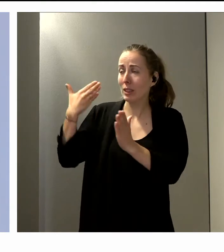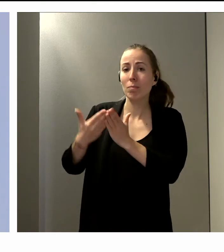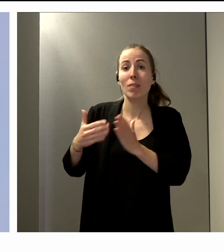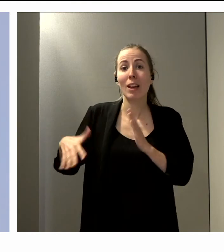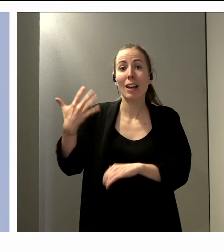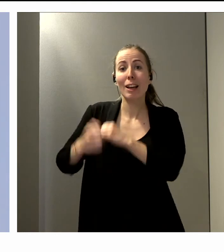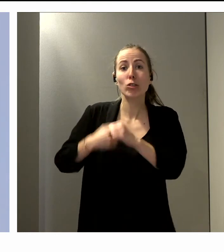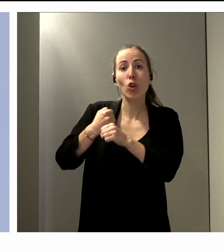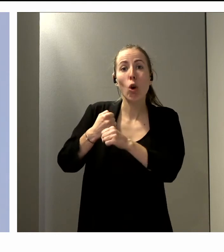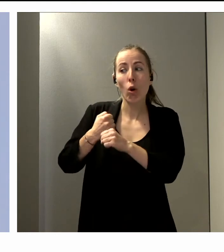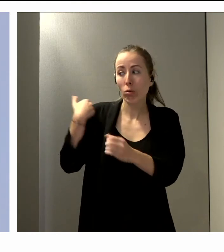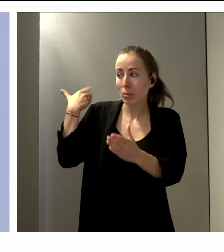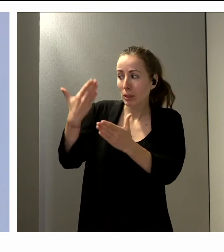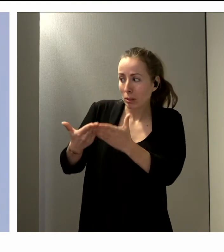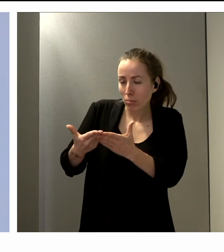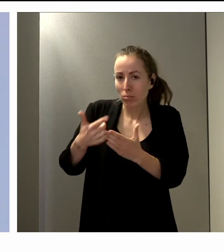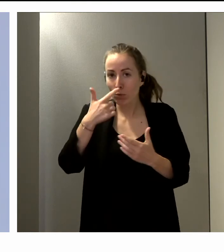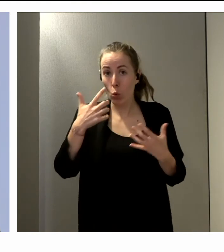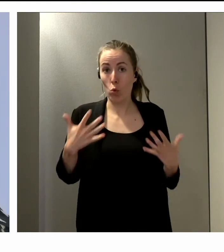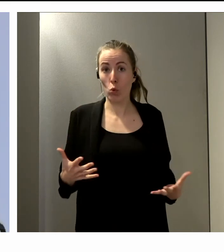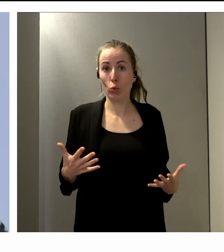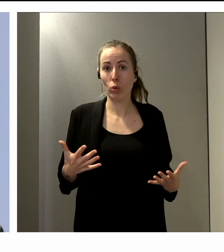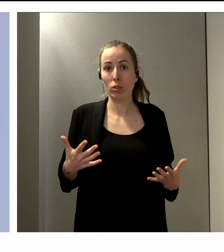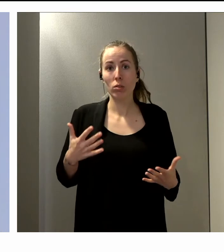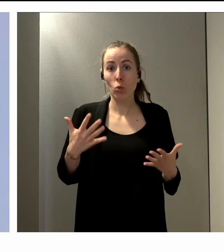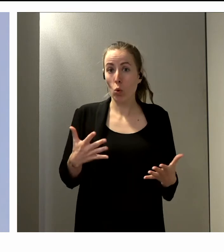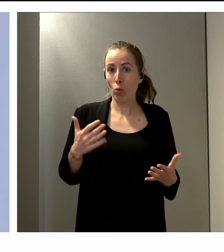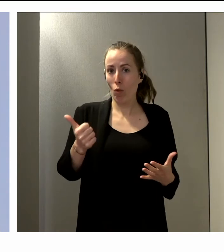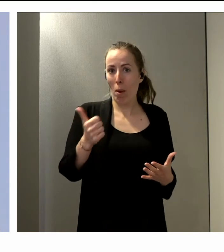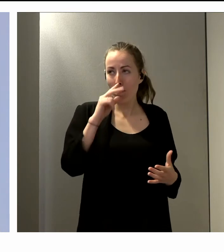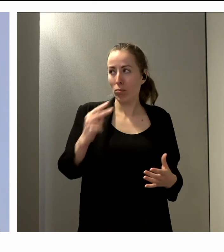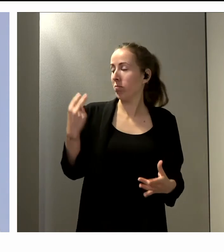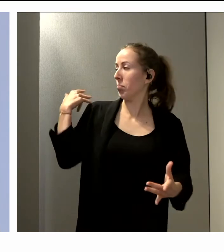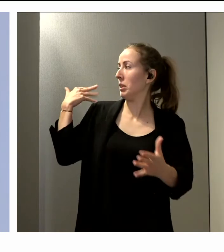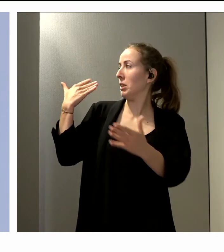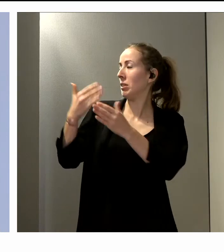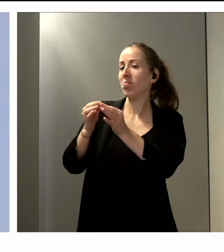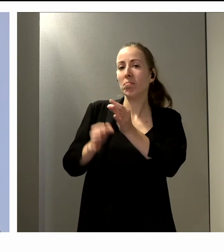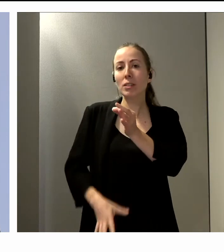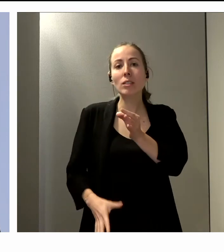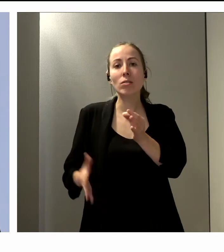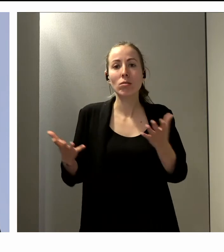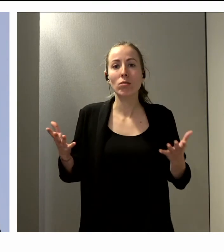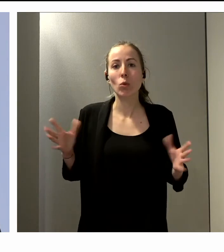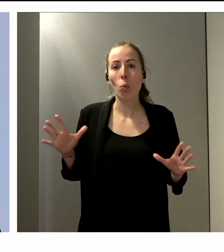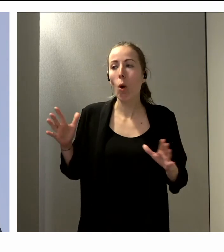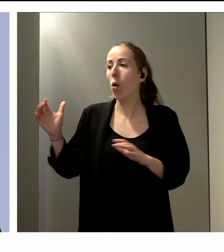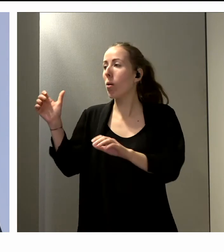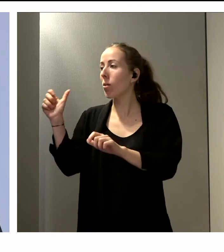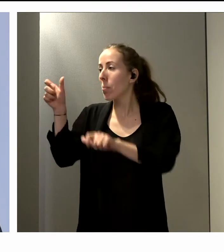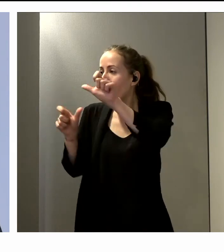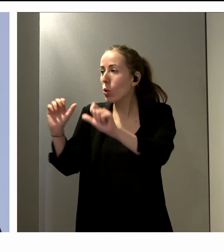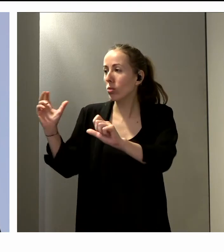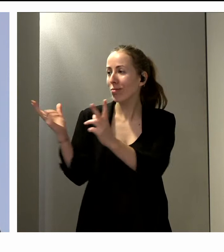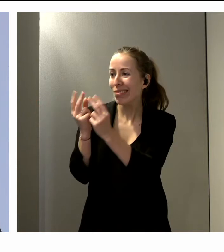réaction ces interventions, quelle réaction de votre part par rapport à ces différentes interventions, quelle perspective,